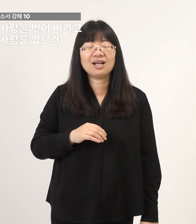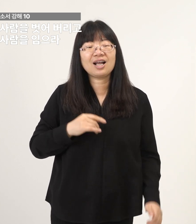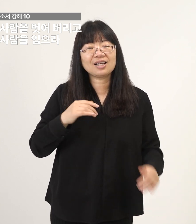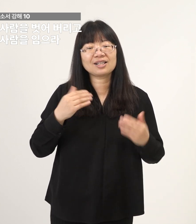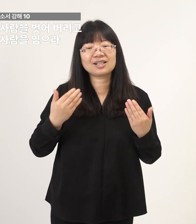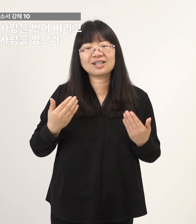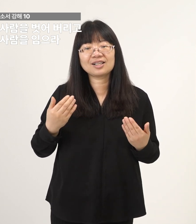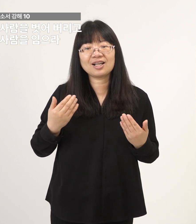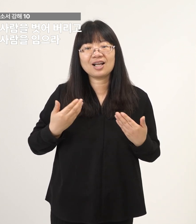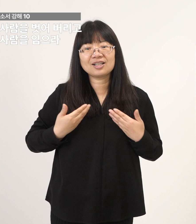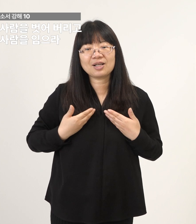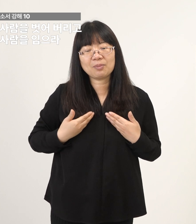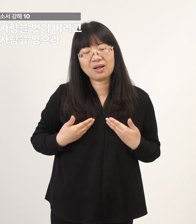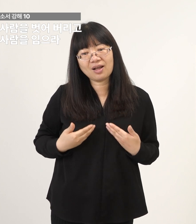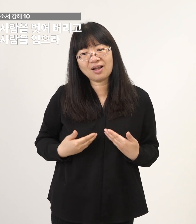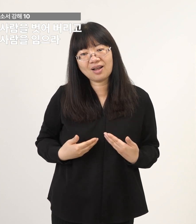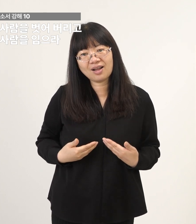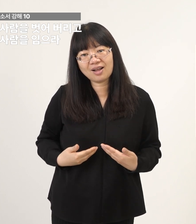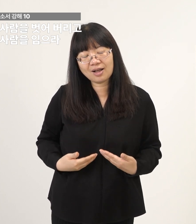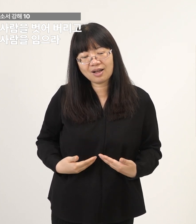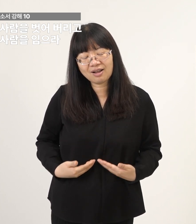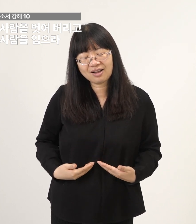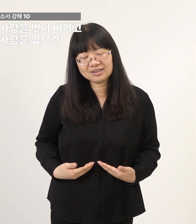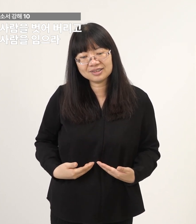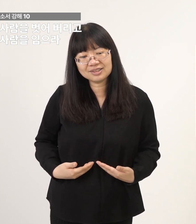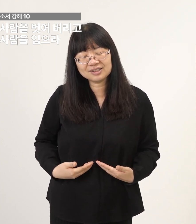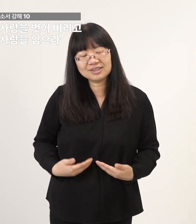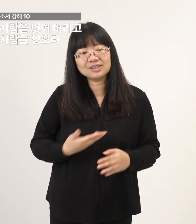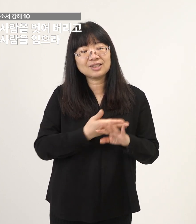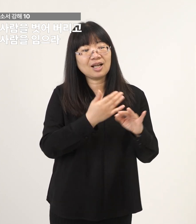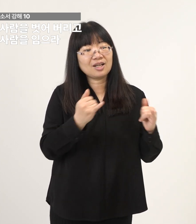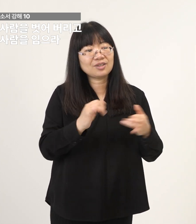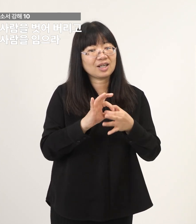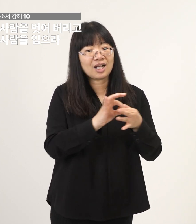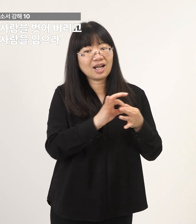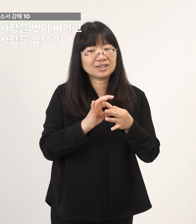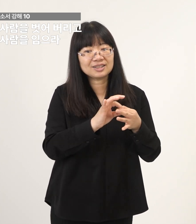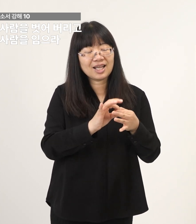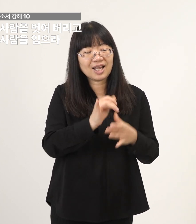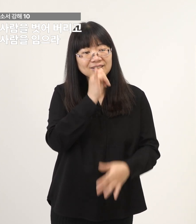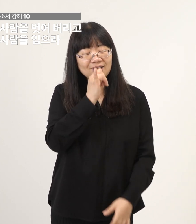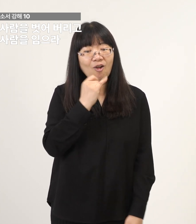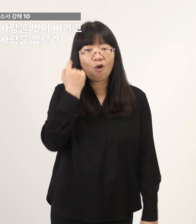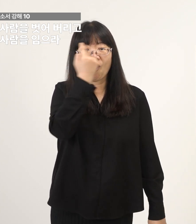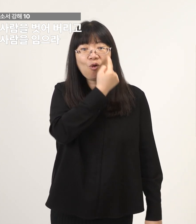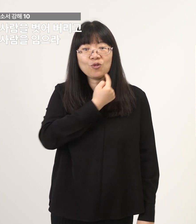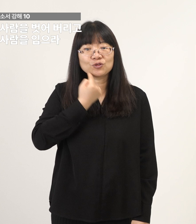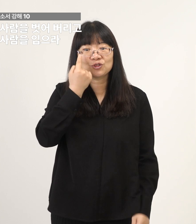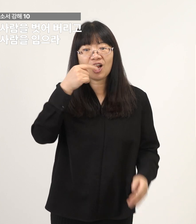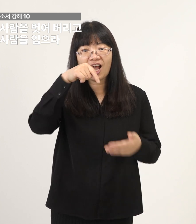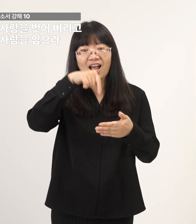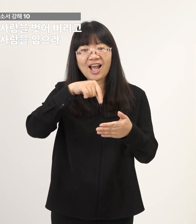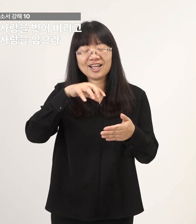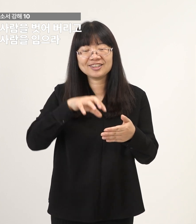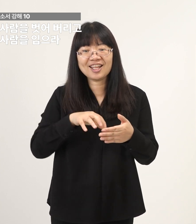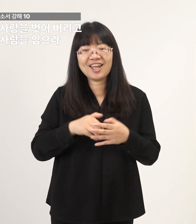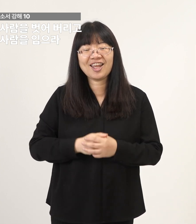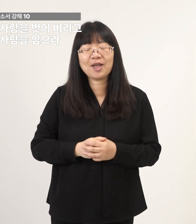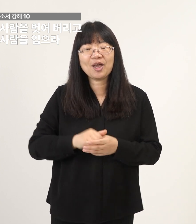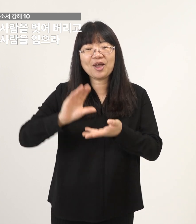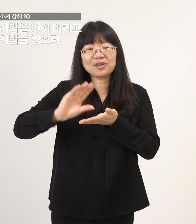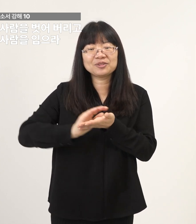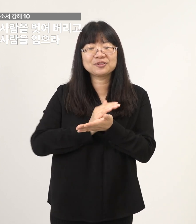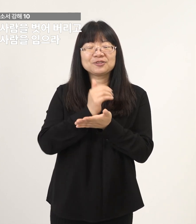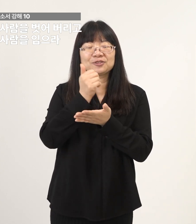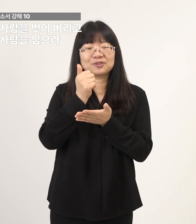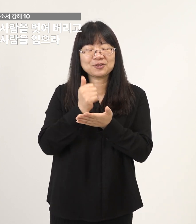이렇게 누구랑 관계 속에 있어도 그 얼굴에 부싯돌처럼